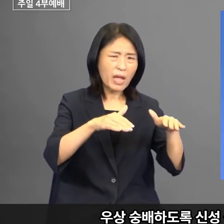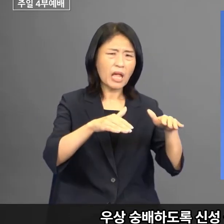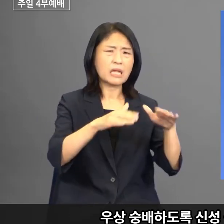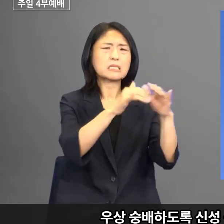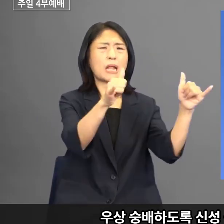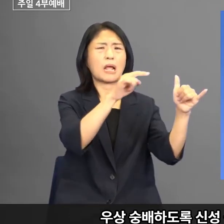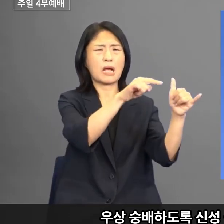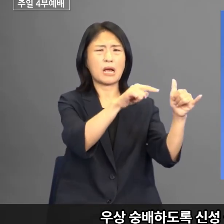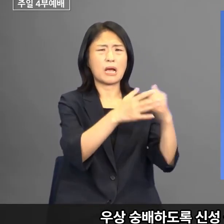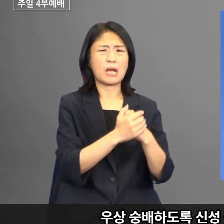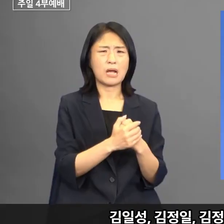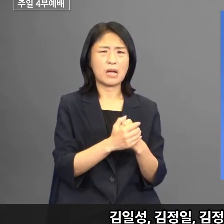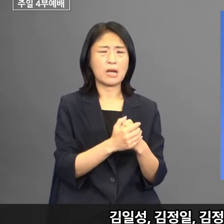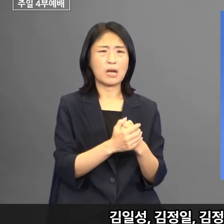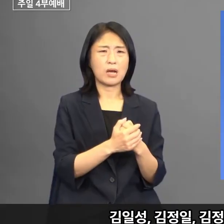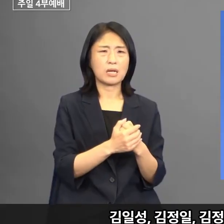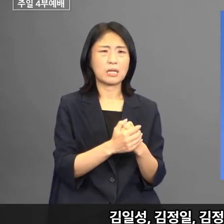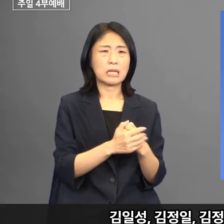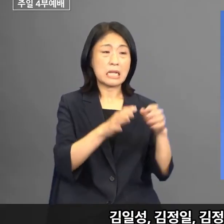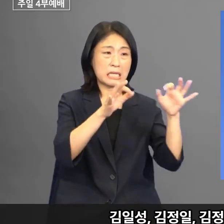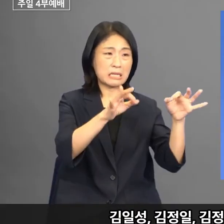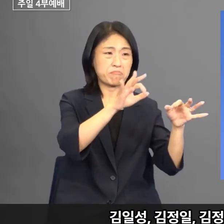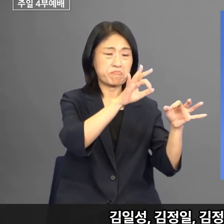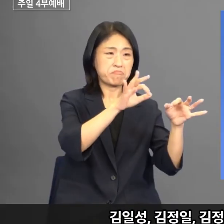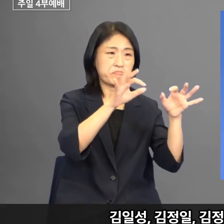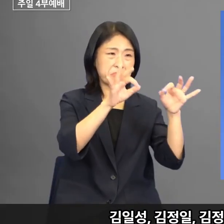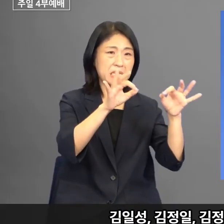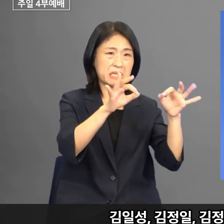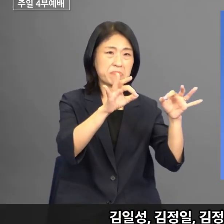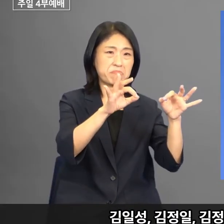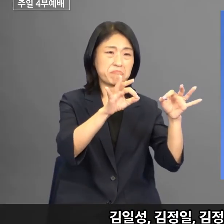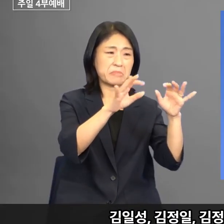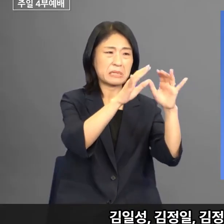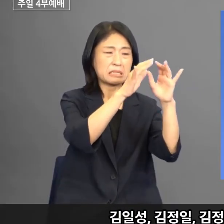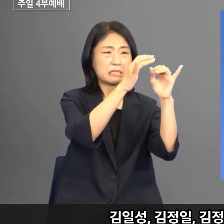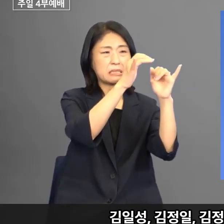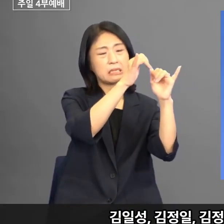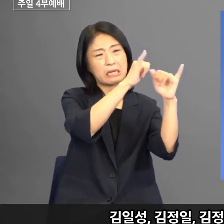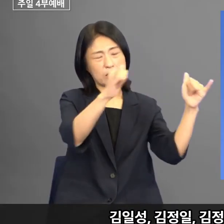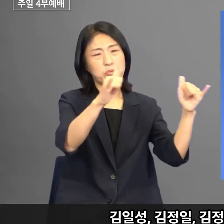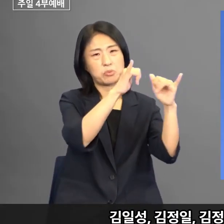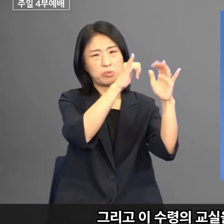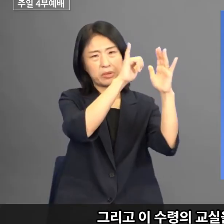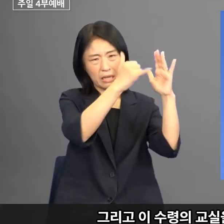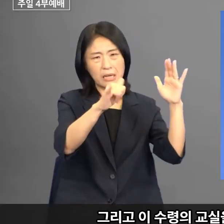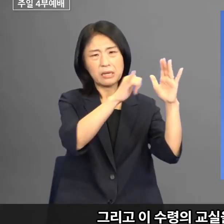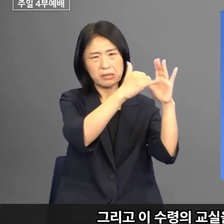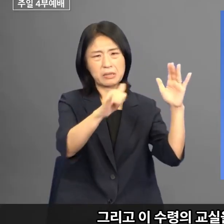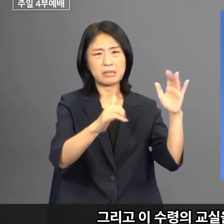신성 삼위일체를 구축해놨어요. 김일성, 김정일, 김정은까지. 완전 삼위일체죠.